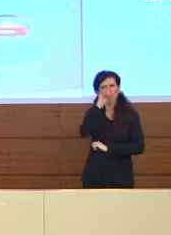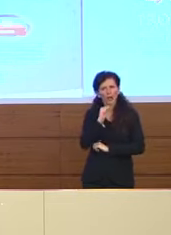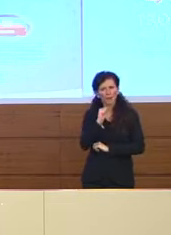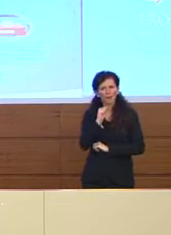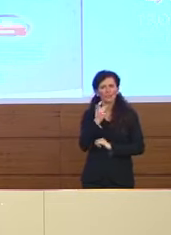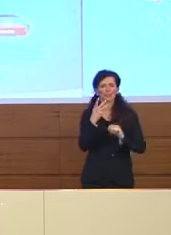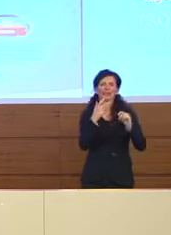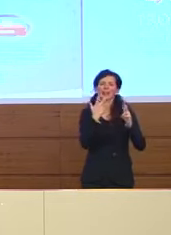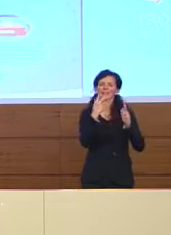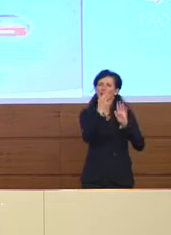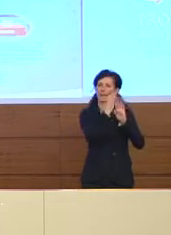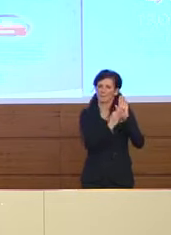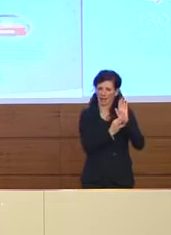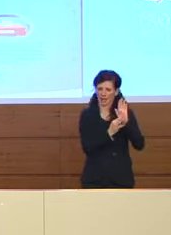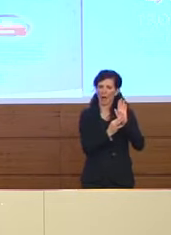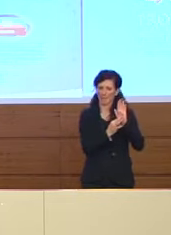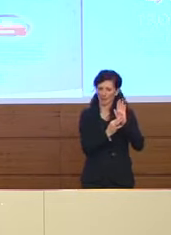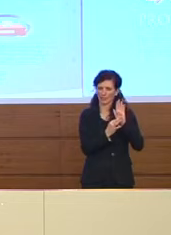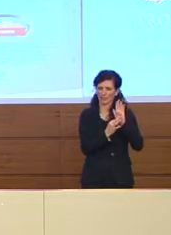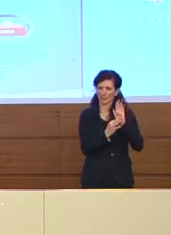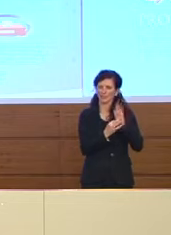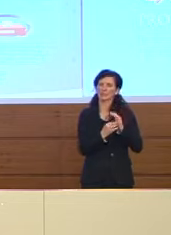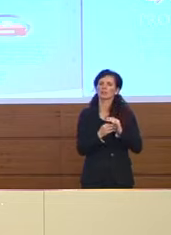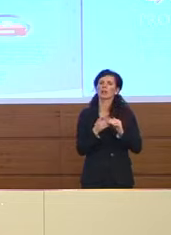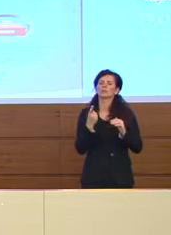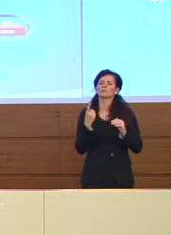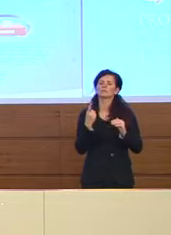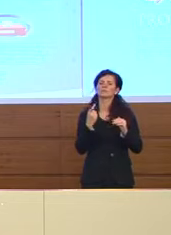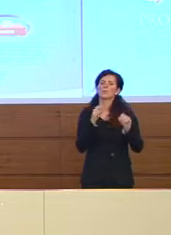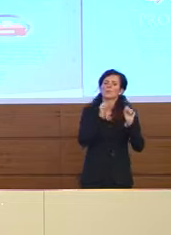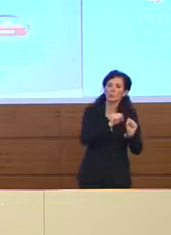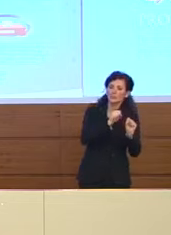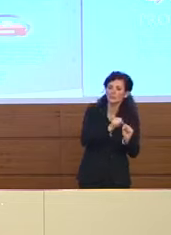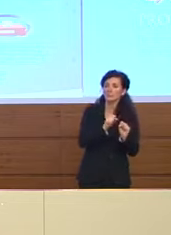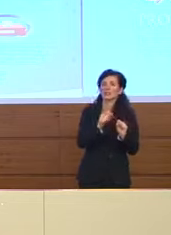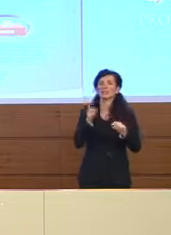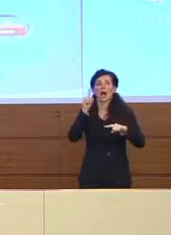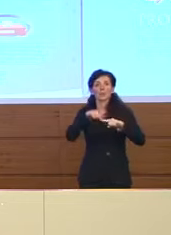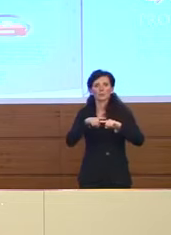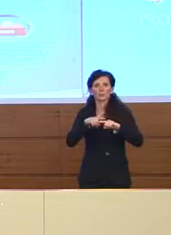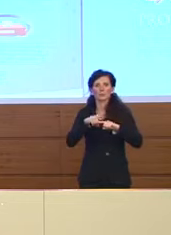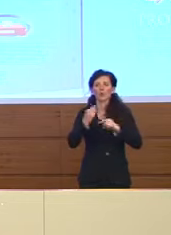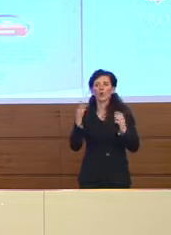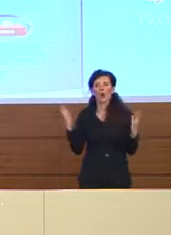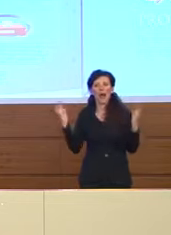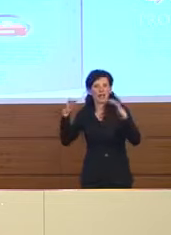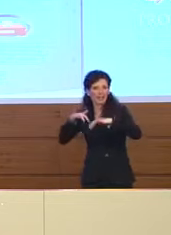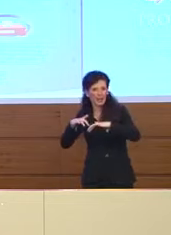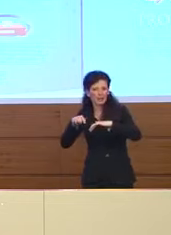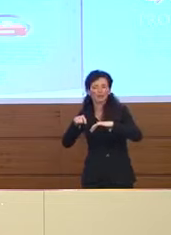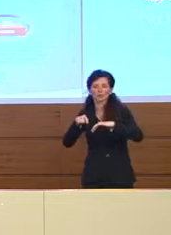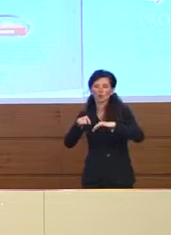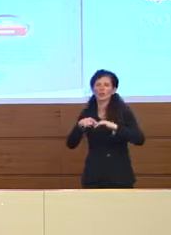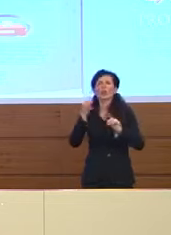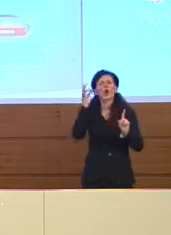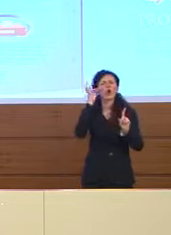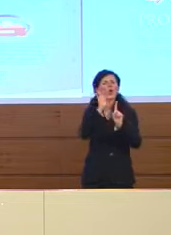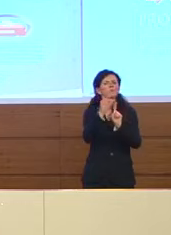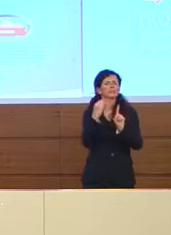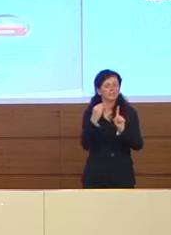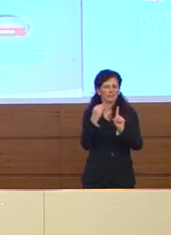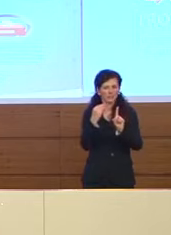aggregazione con l'obiettivo di identificare dei settori